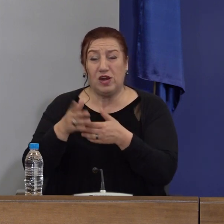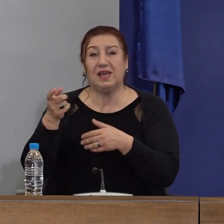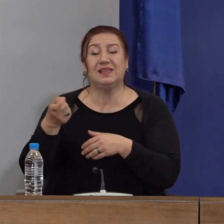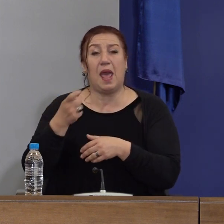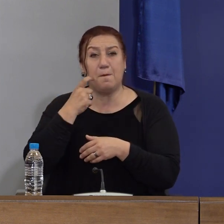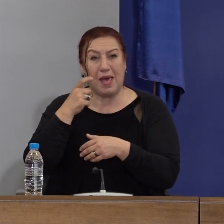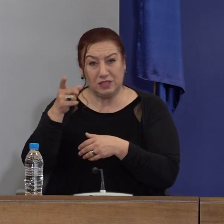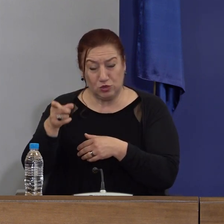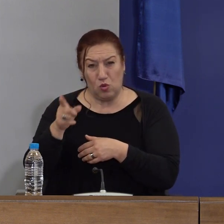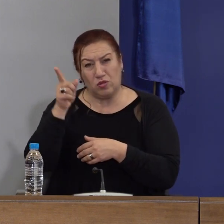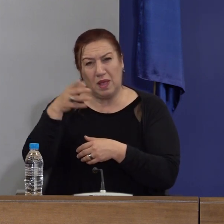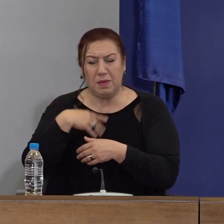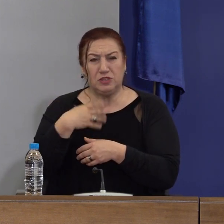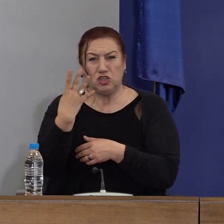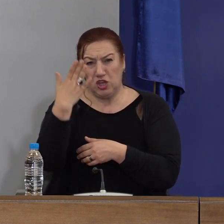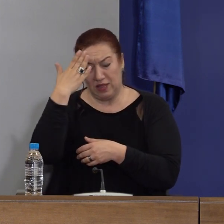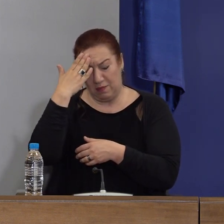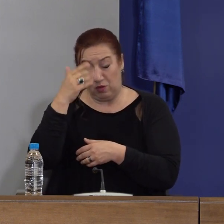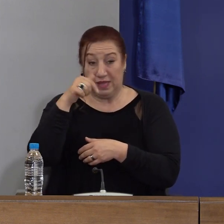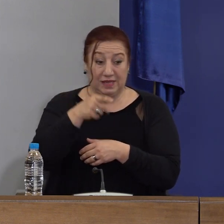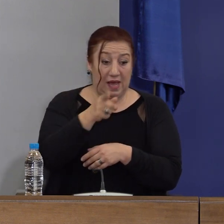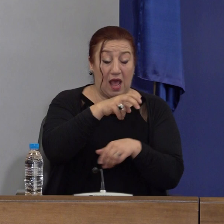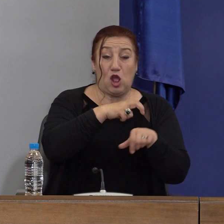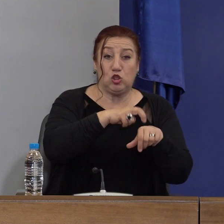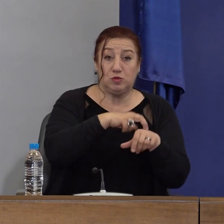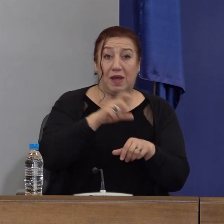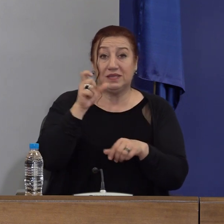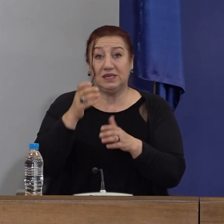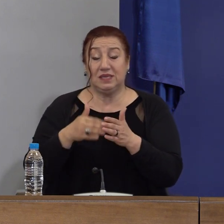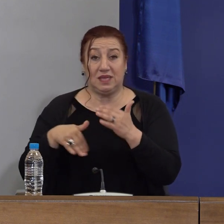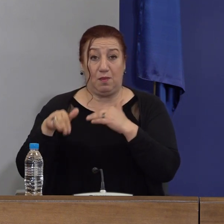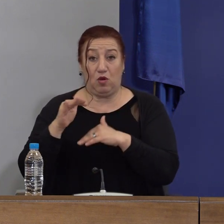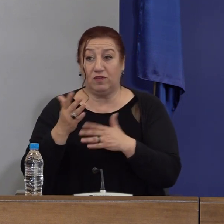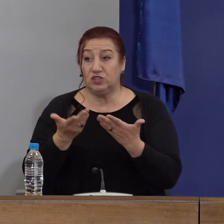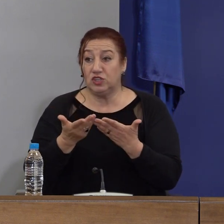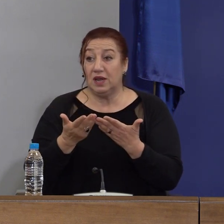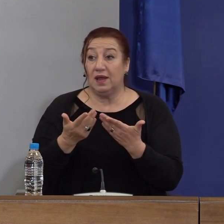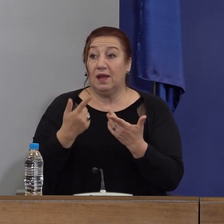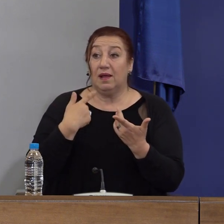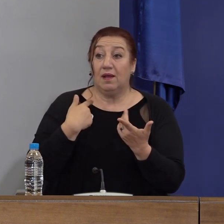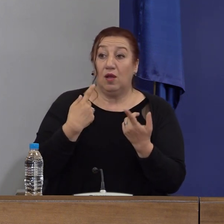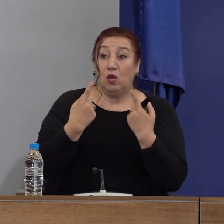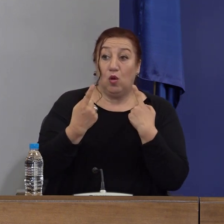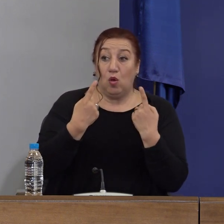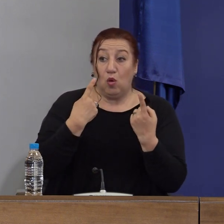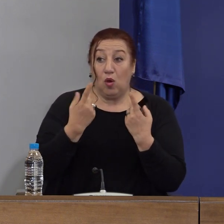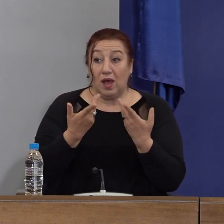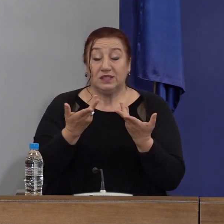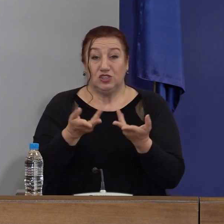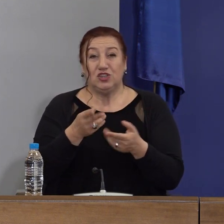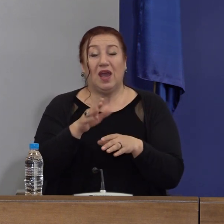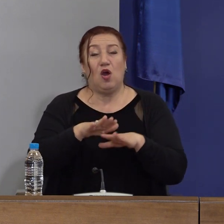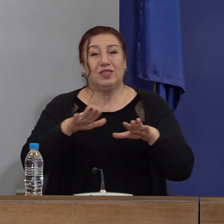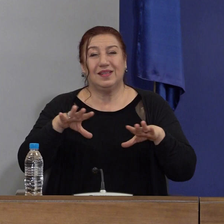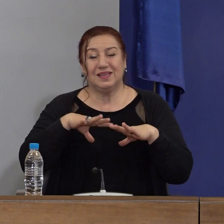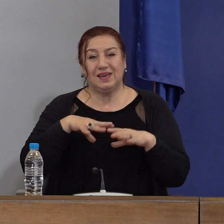и Сърница има много болни. Сега не знам точната бройка в момента, мисля, че са около 80. Оказва се, че дори учителките, които тези